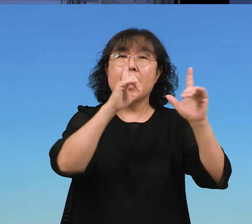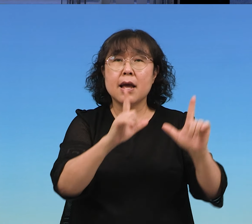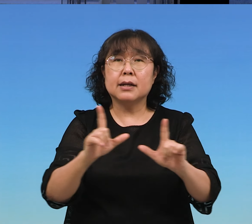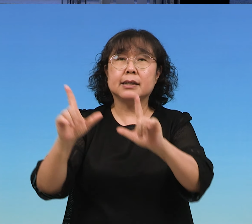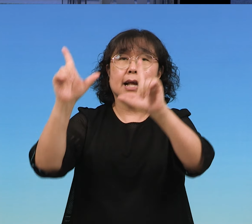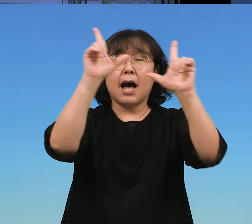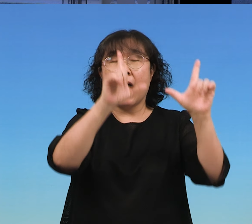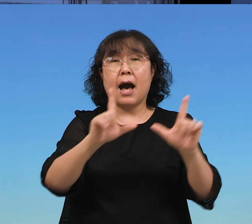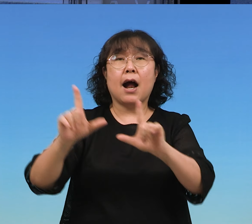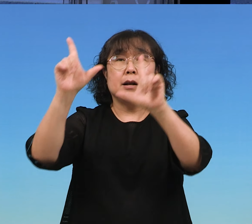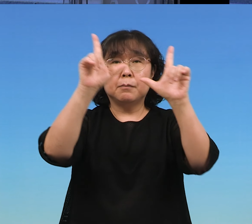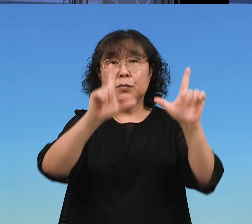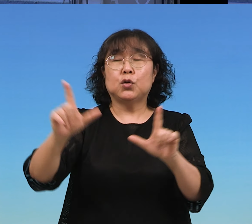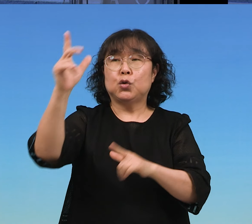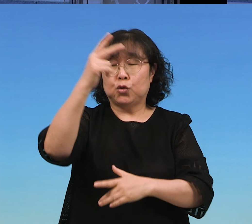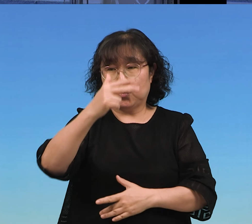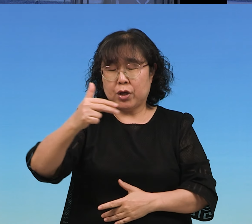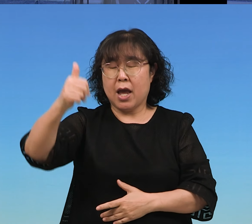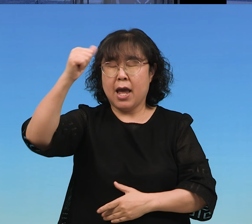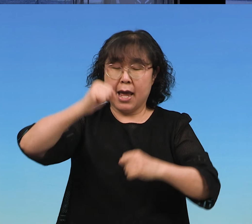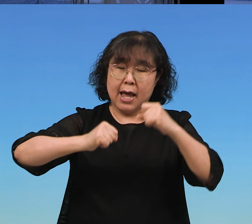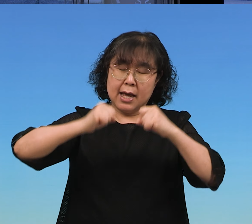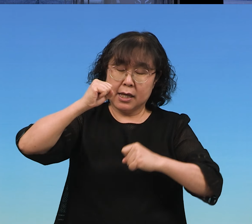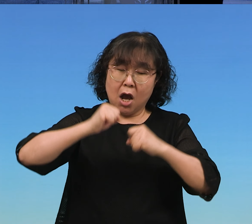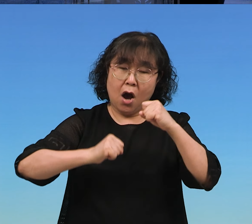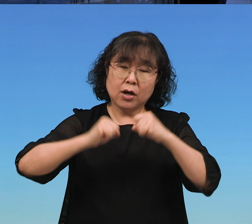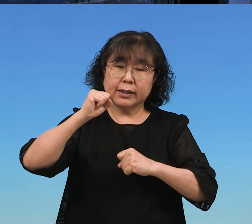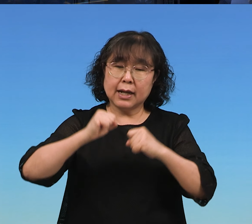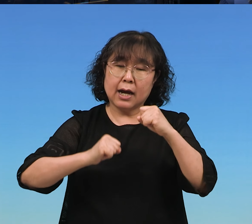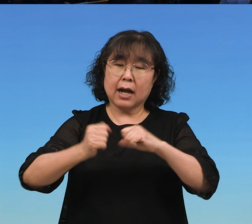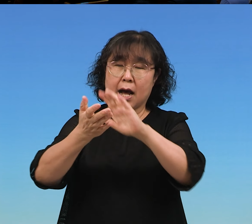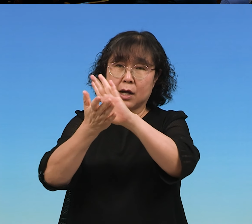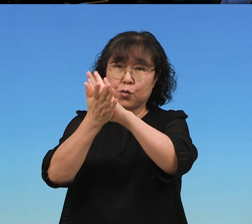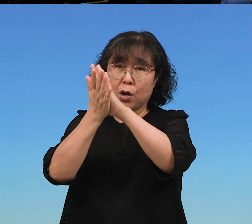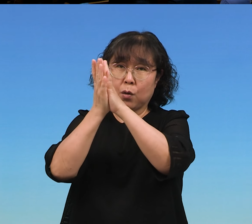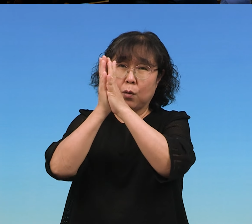내 삶은 주의 역사가 되고